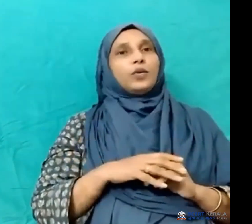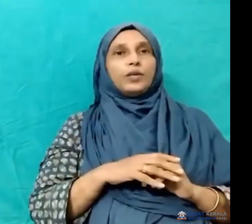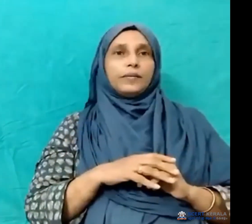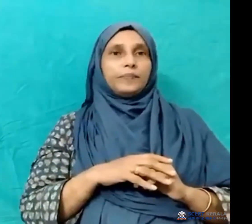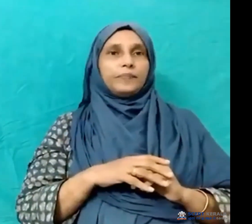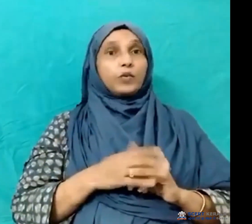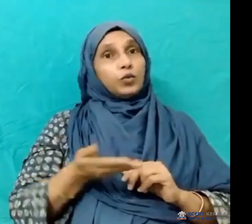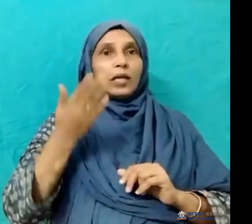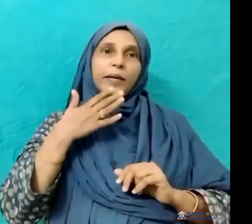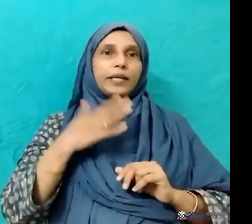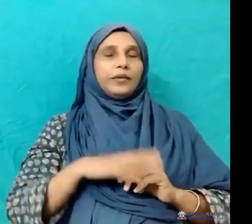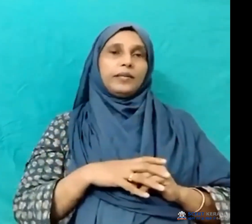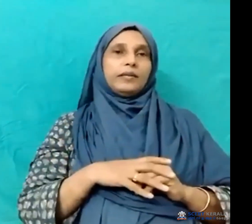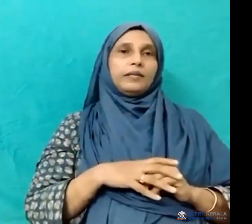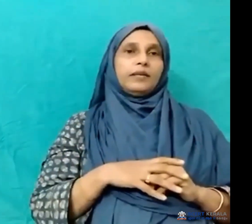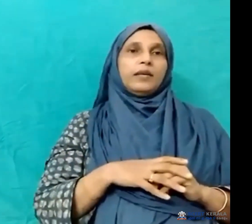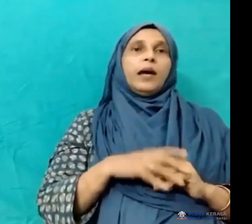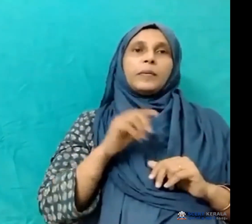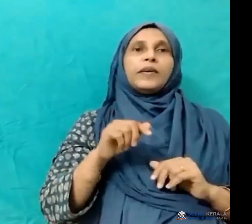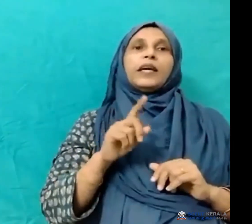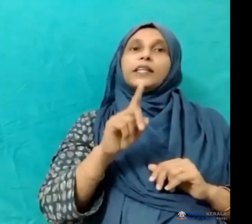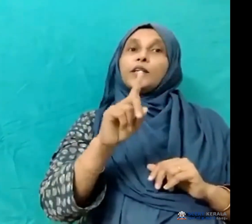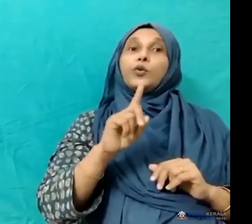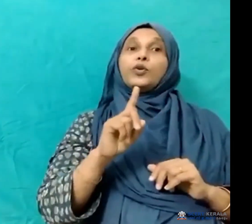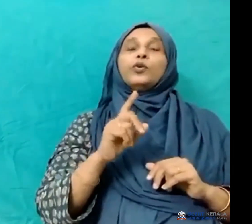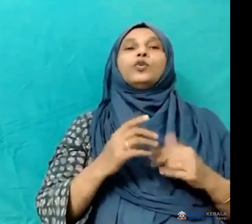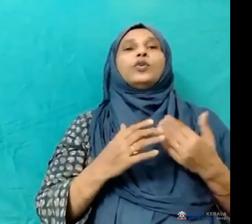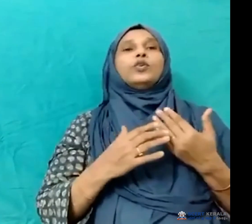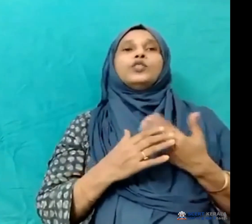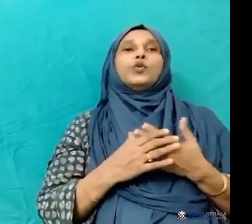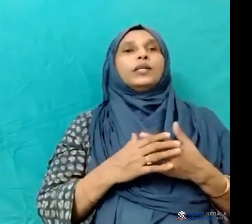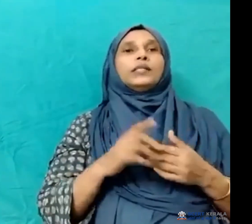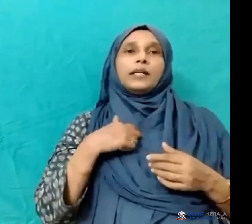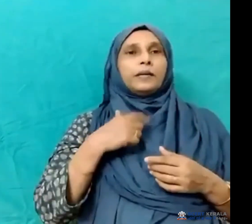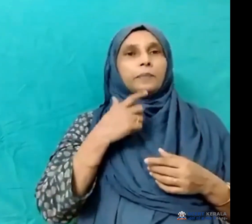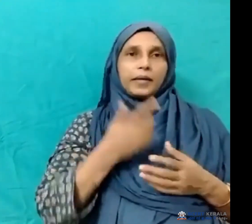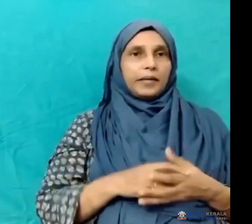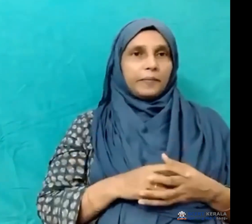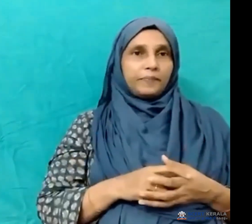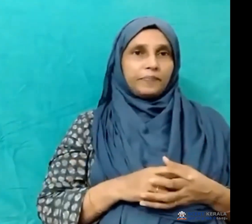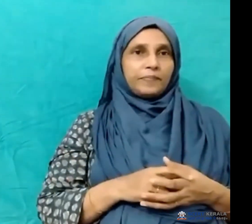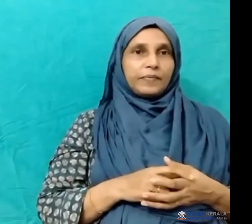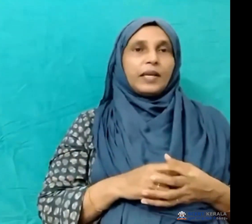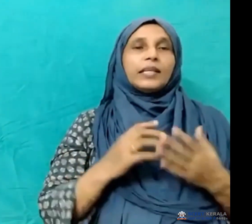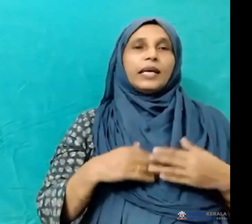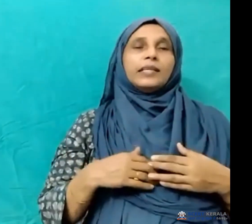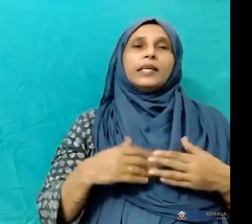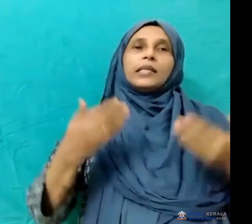പഠിക്കാനുണ്ട്, കൂടുതൽ പഠിക്കാനുണ്ട്. അപ്പൊ ഇവിടെ എന്റെ ഒരു ജോലി ഞാൻ പറയാം. അതായത്